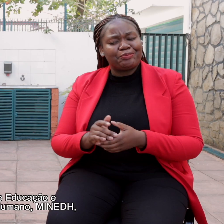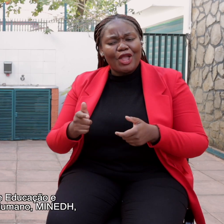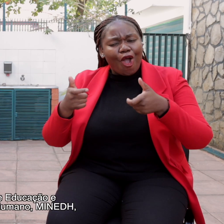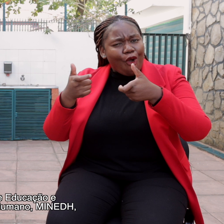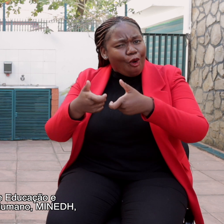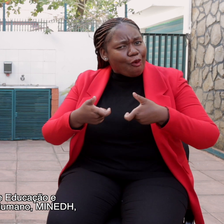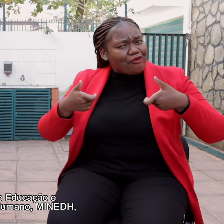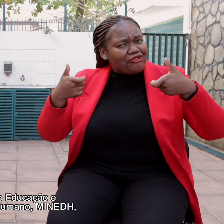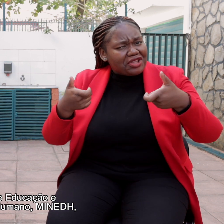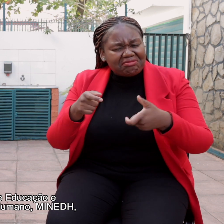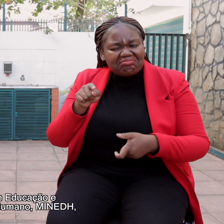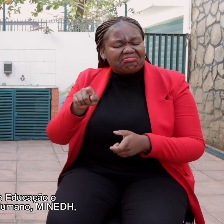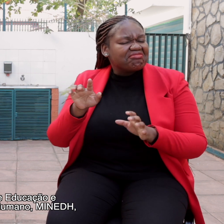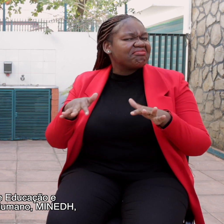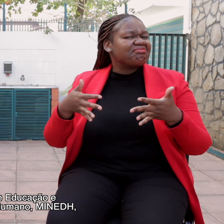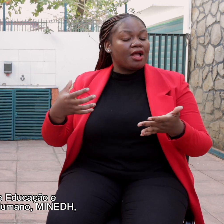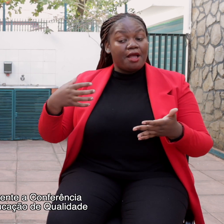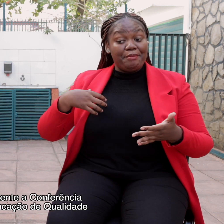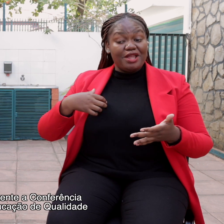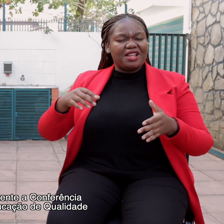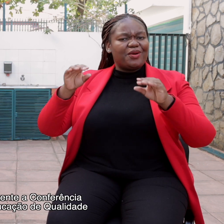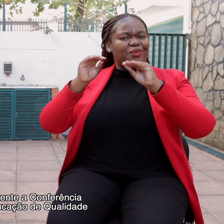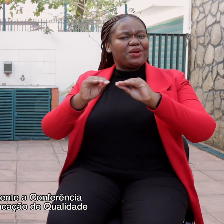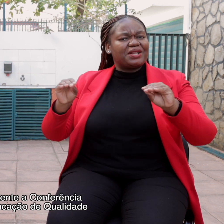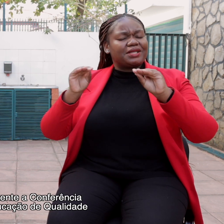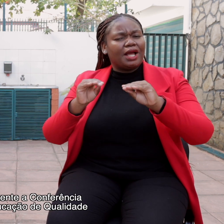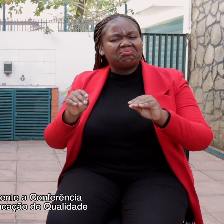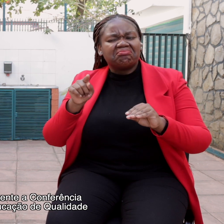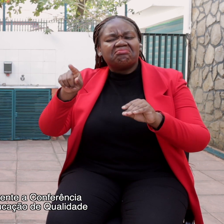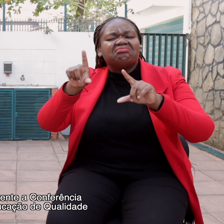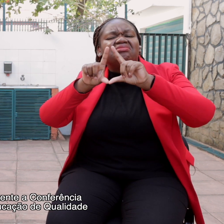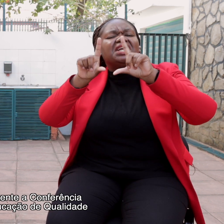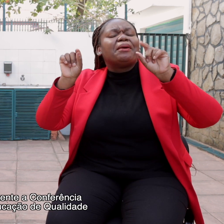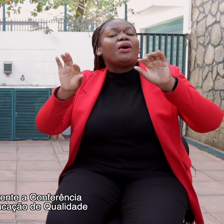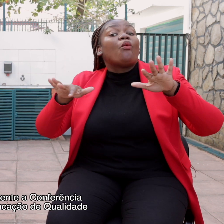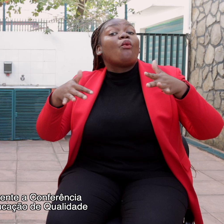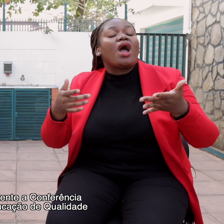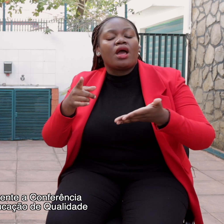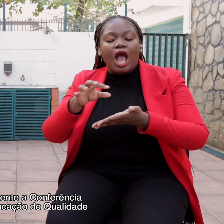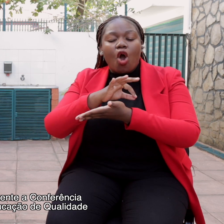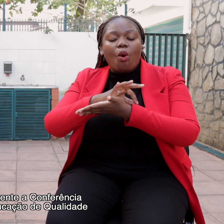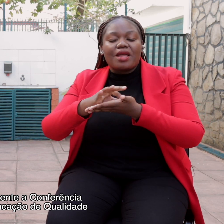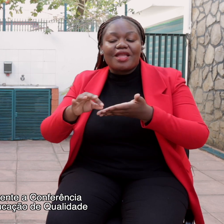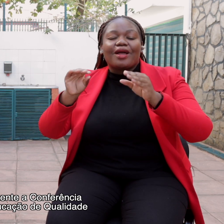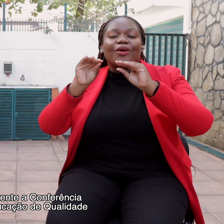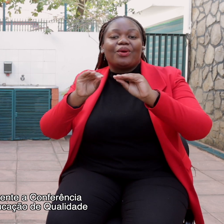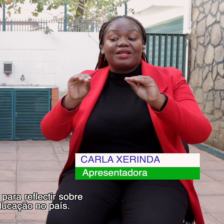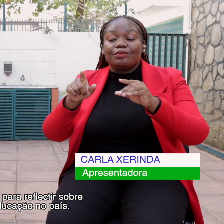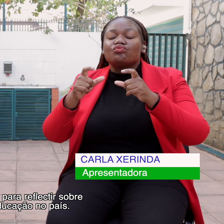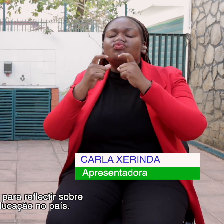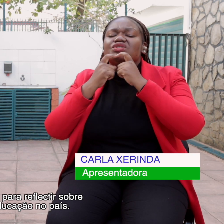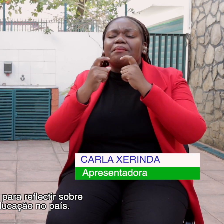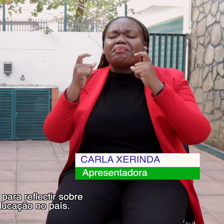Ministério da Educação e Desenvolvimento Humano, MENED, realizou recentemente a Conferência Nacional sobre Educação de Qualidade